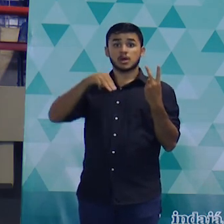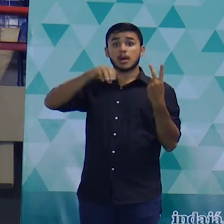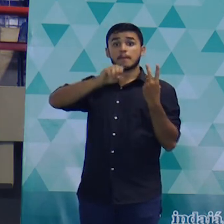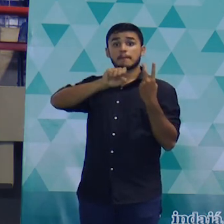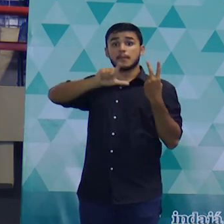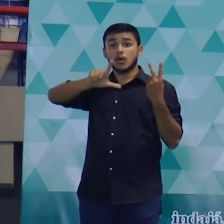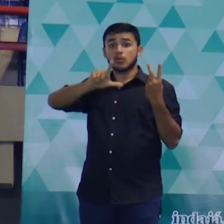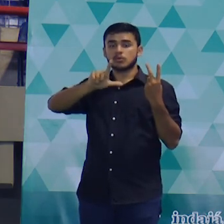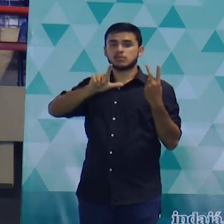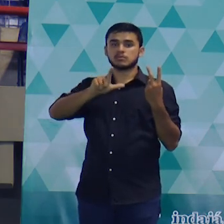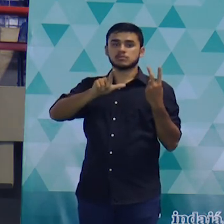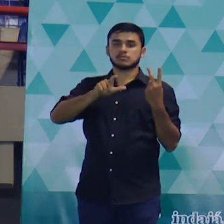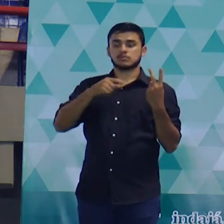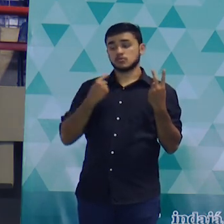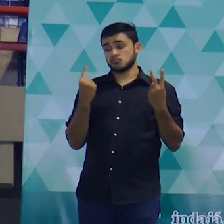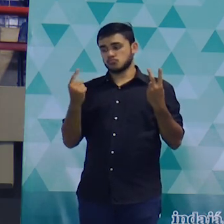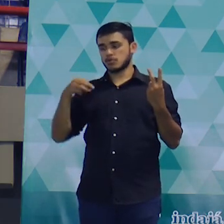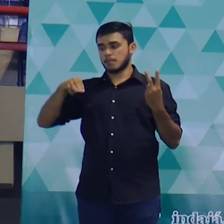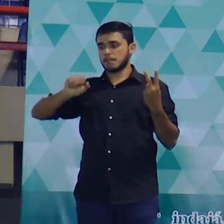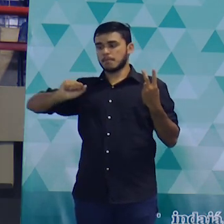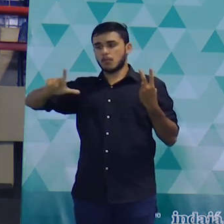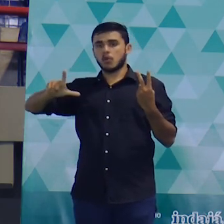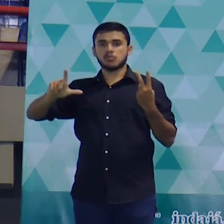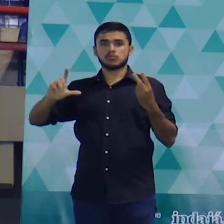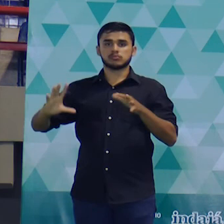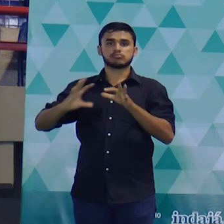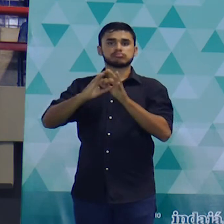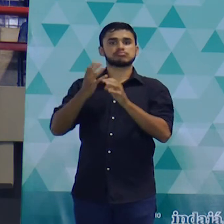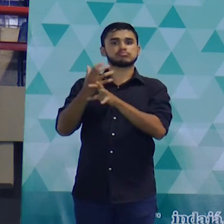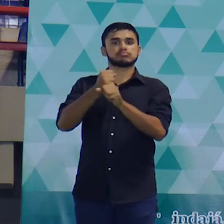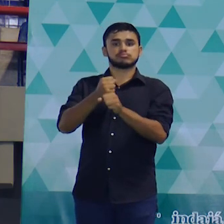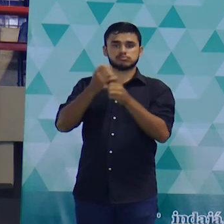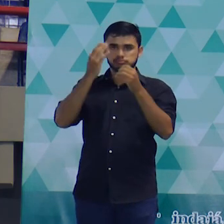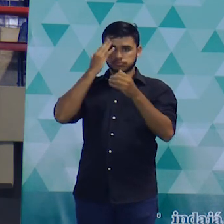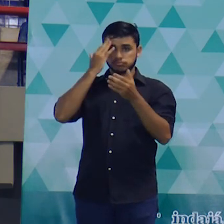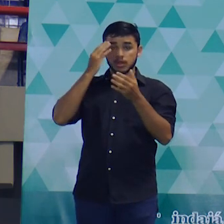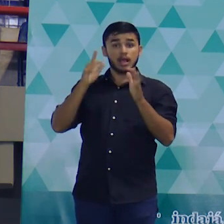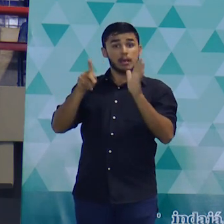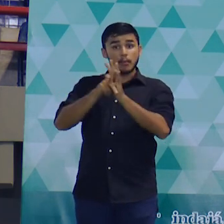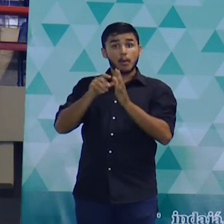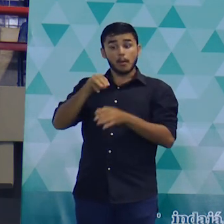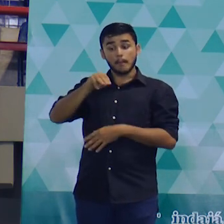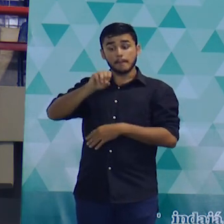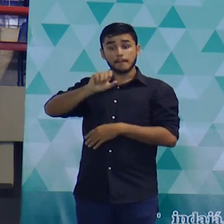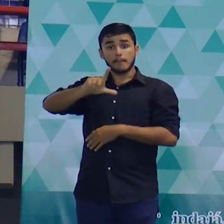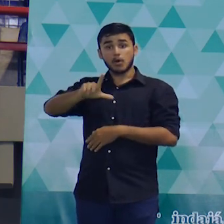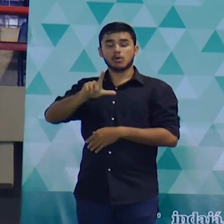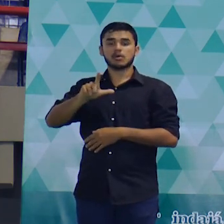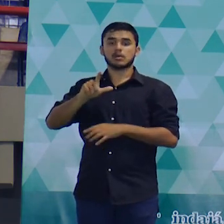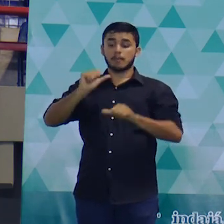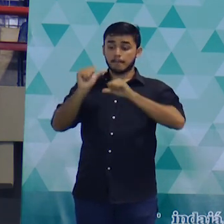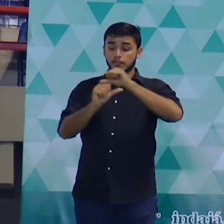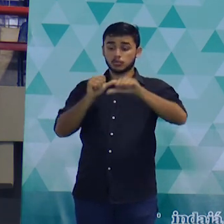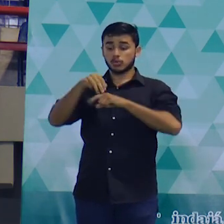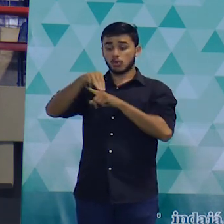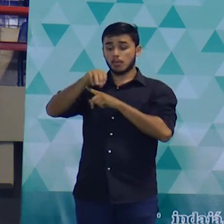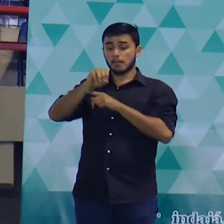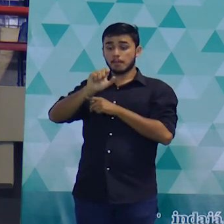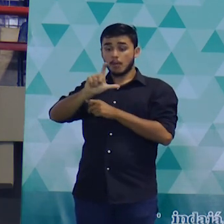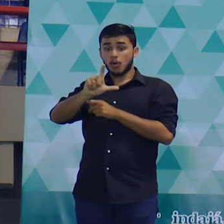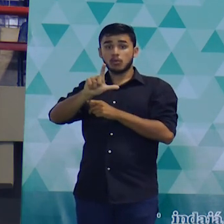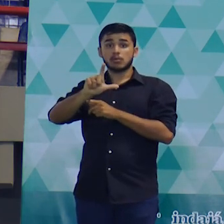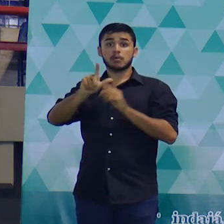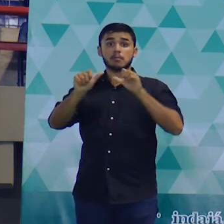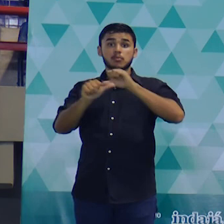um para 1 mol do outro. Depois que eu escrevi a proporção em mol, eu transformei mol em massa, que é o que a questão